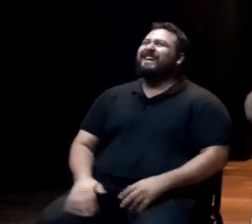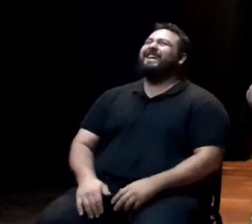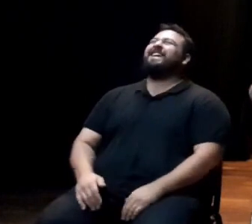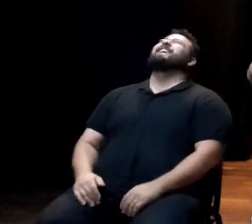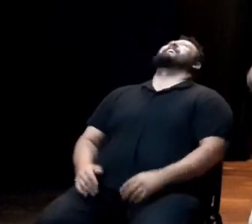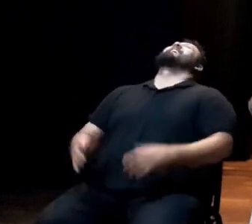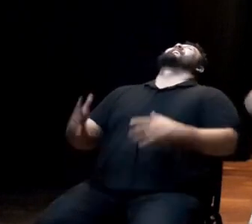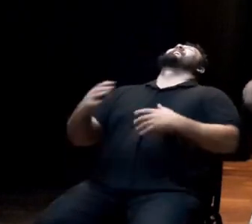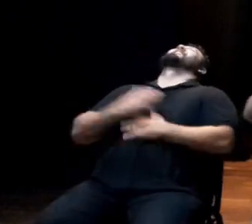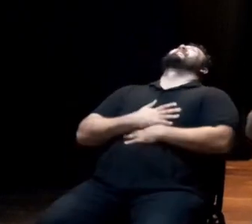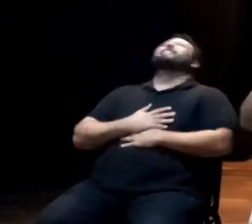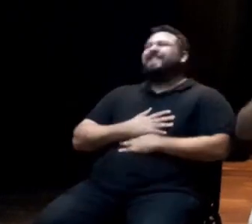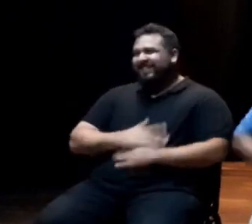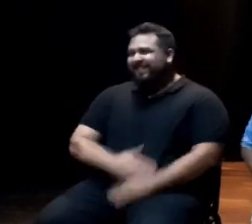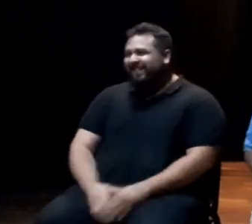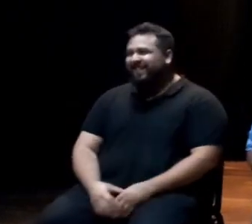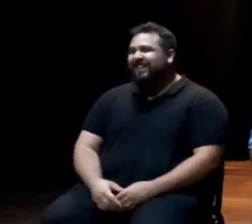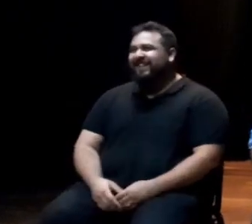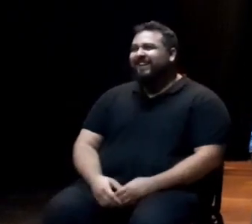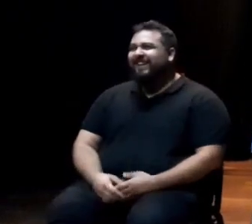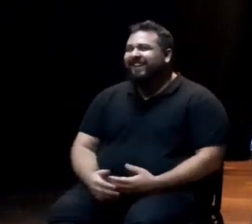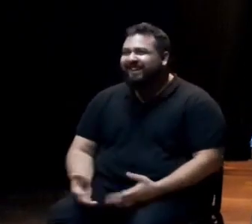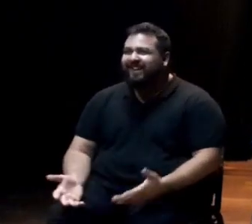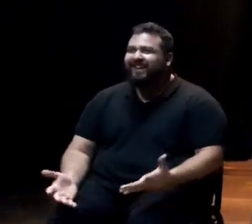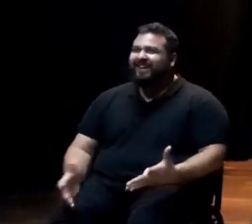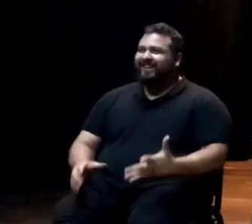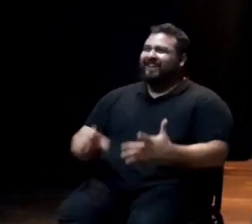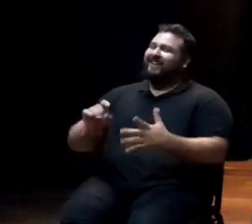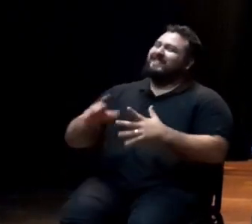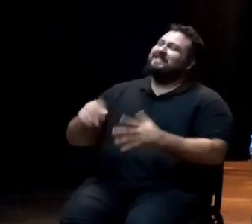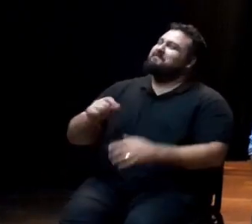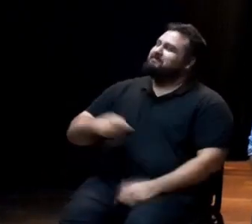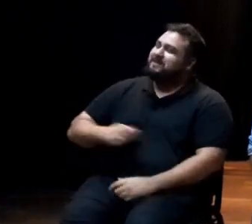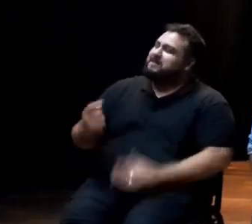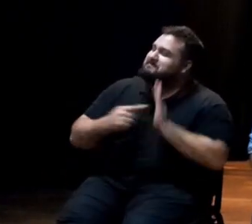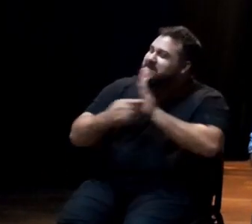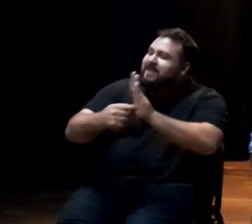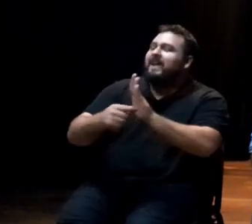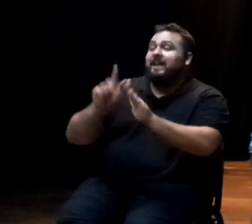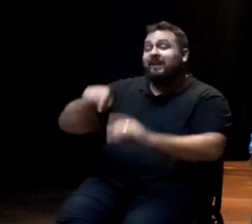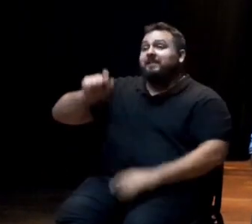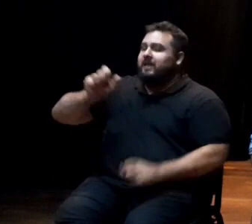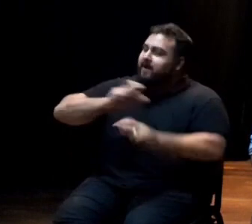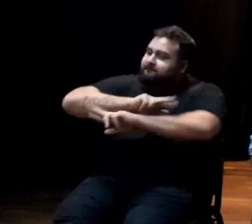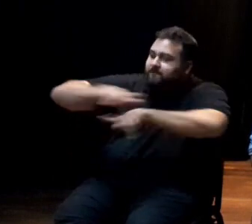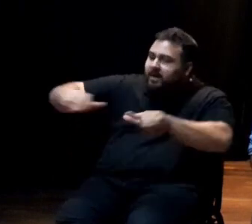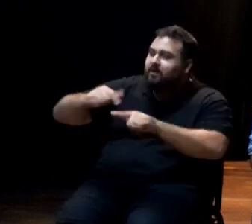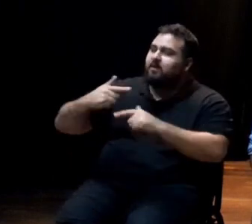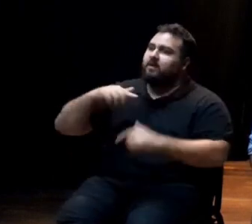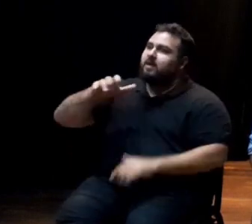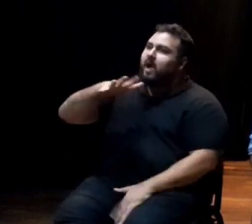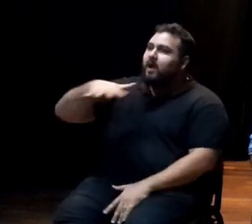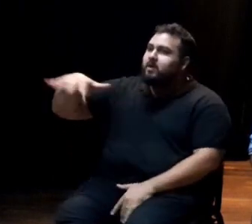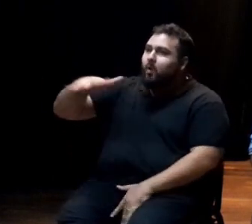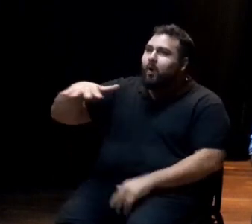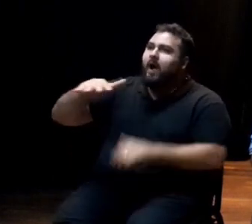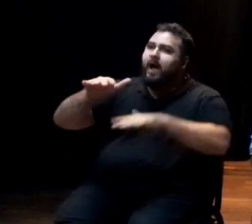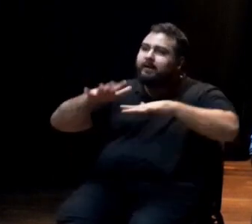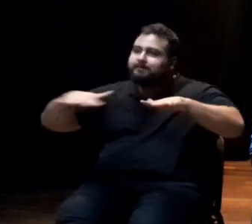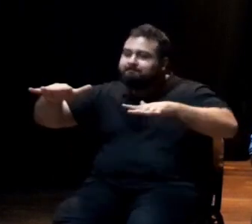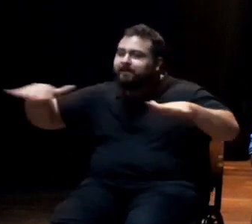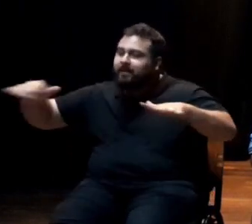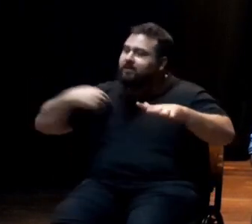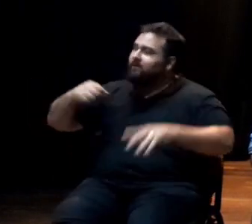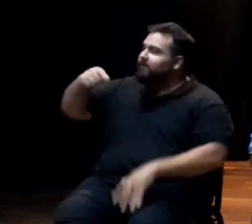Eu fui confuso aí, porque você pode olhar, você pode olhar. Só para ilustrar isso que você falou das variações regionais, a gente foi para